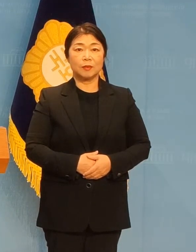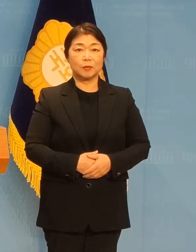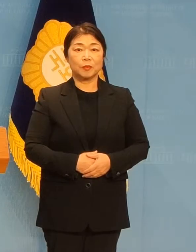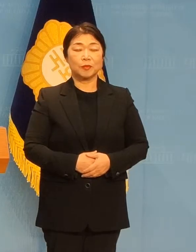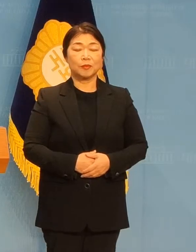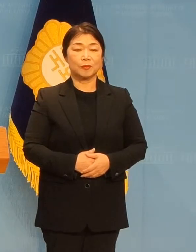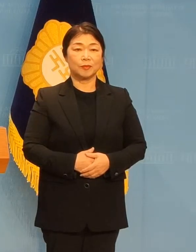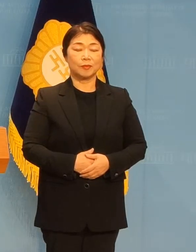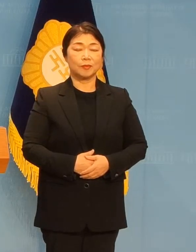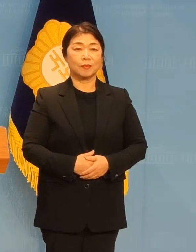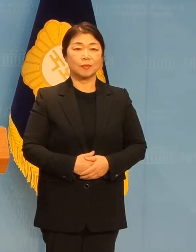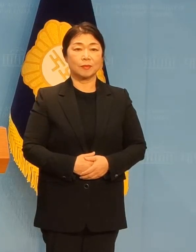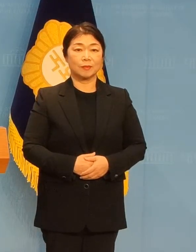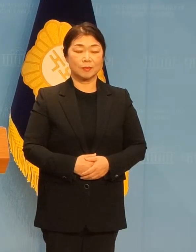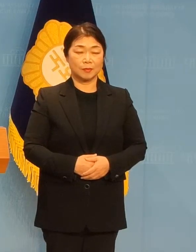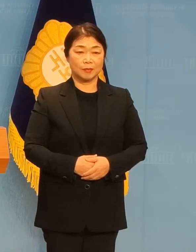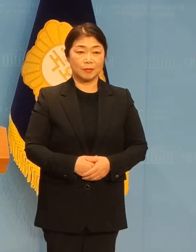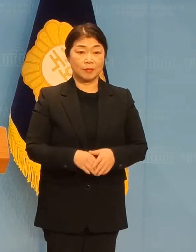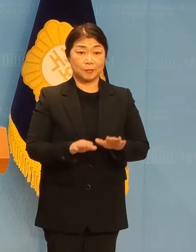네네.